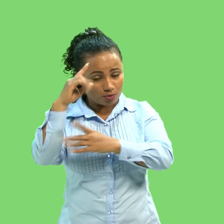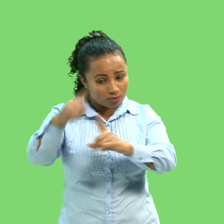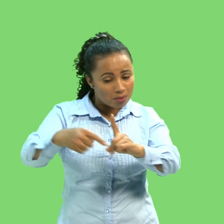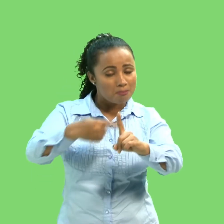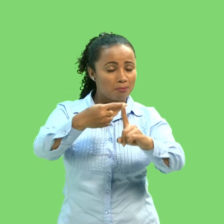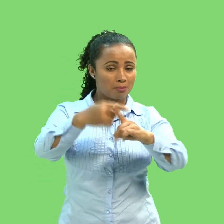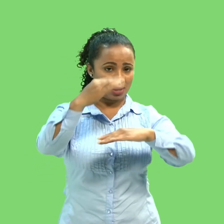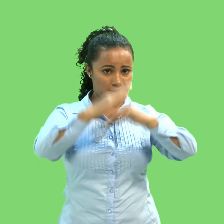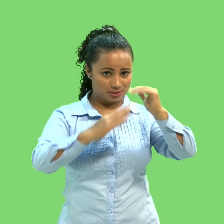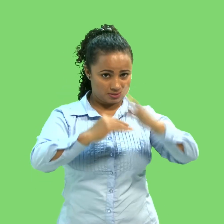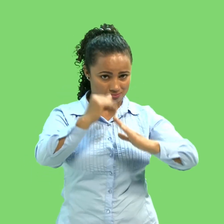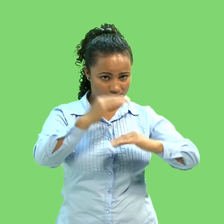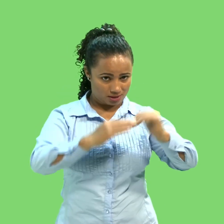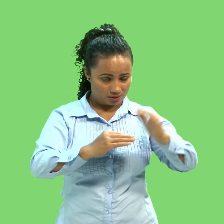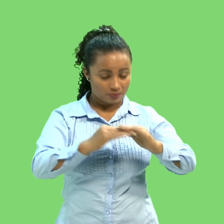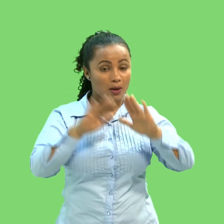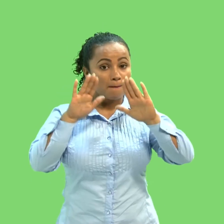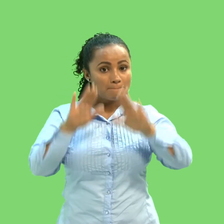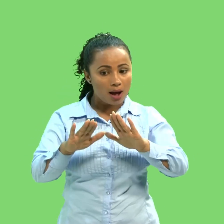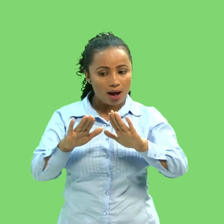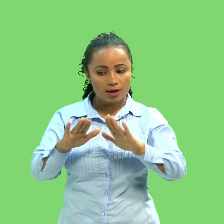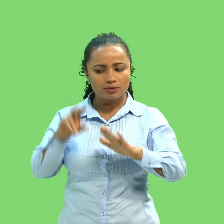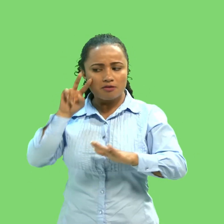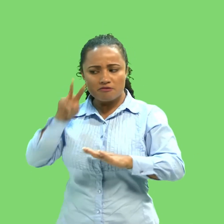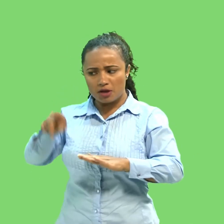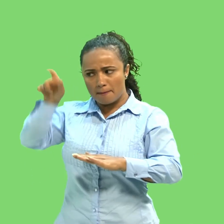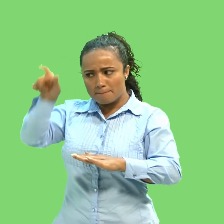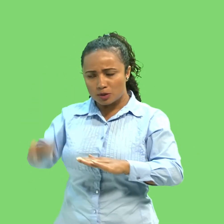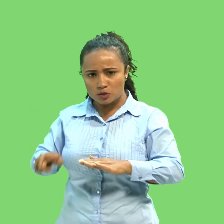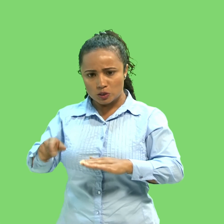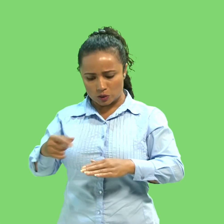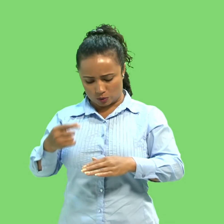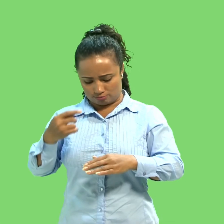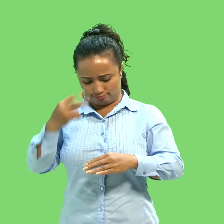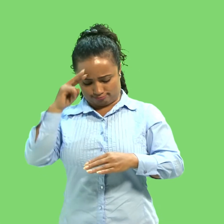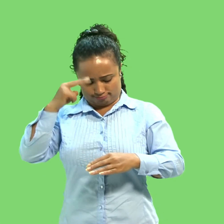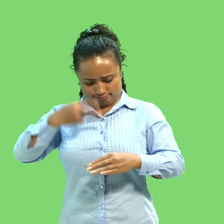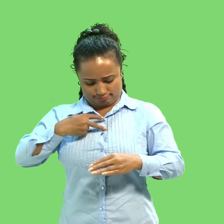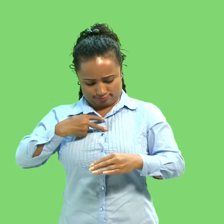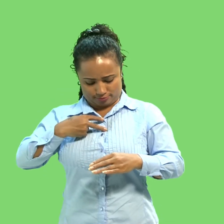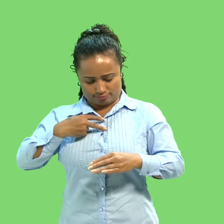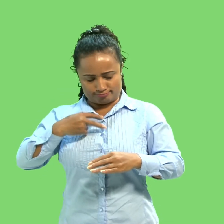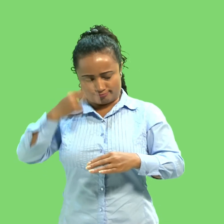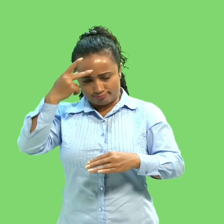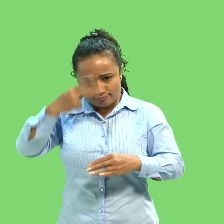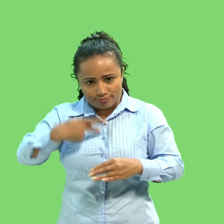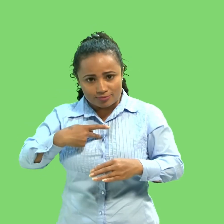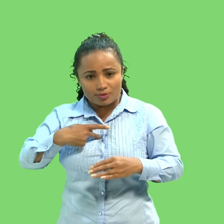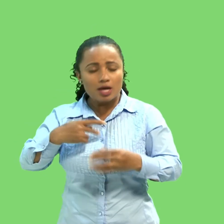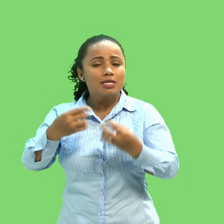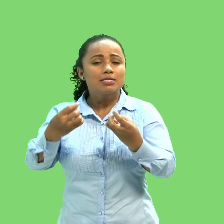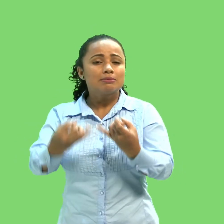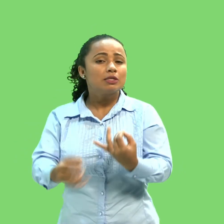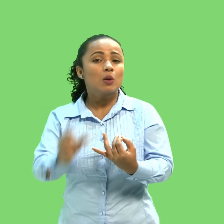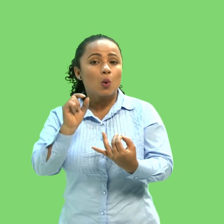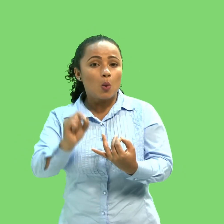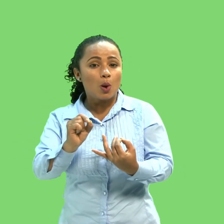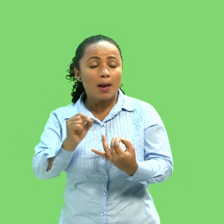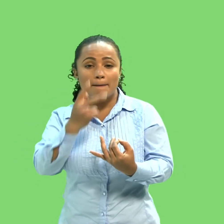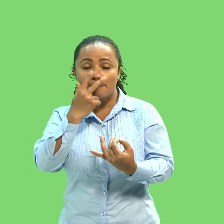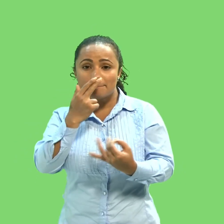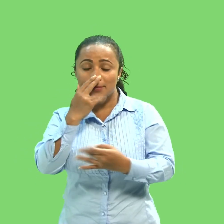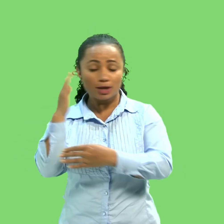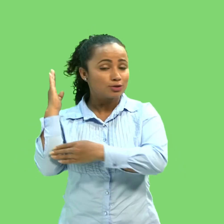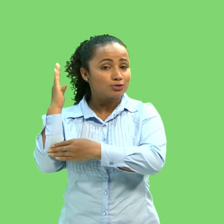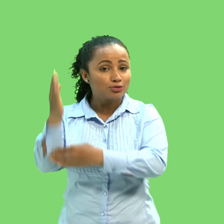ao considerar-se o sujeito como não dono do seu dizer, compreende-se a impossibilidade de uma aplicação direta e